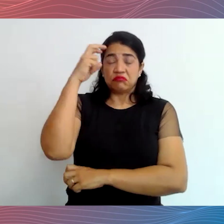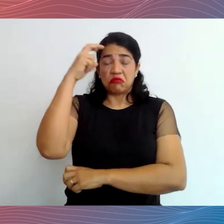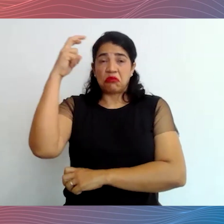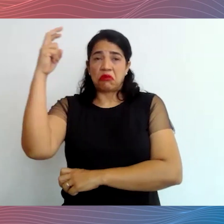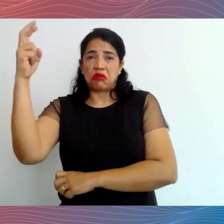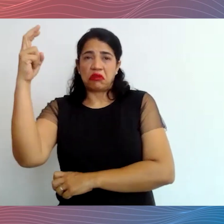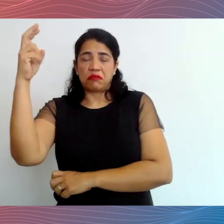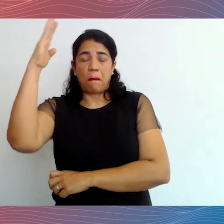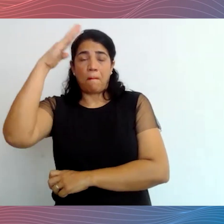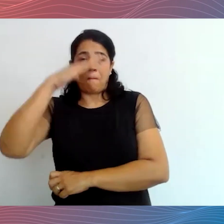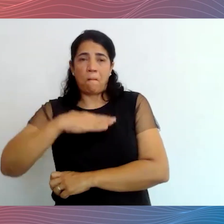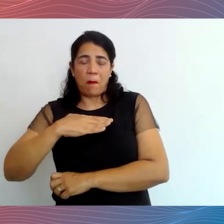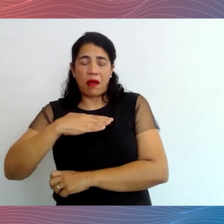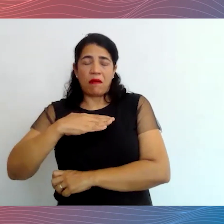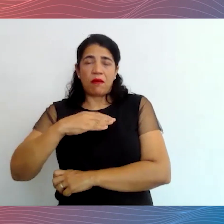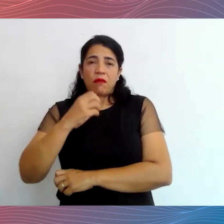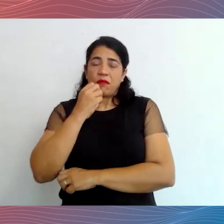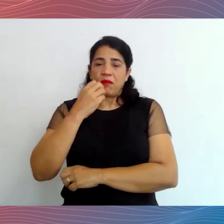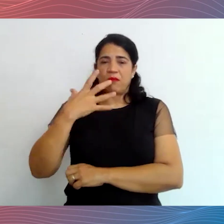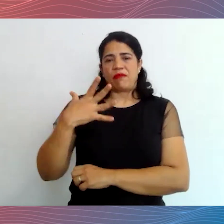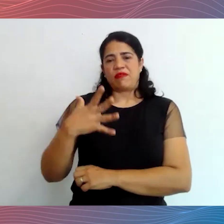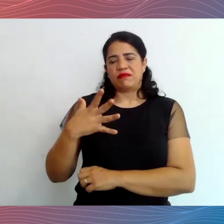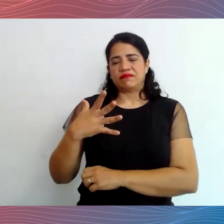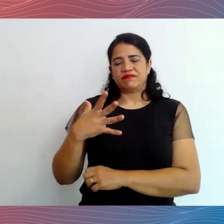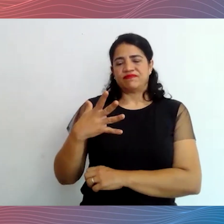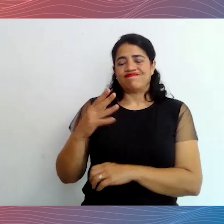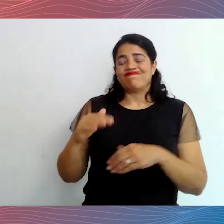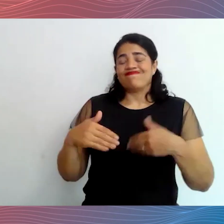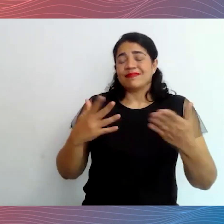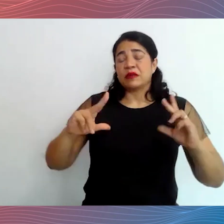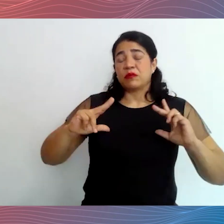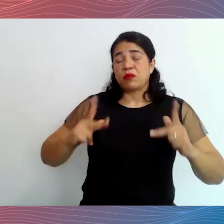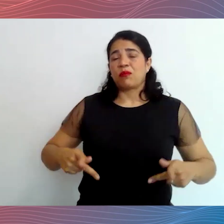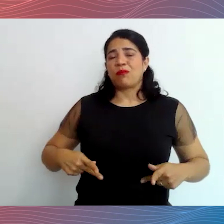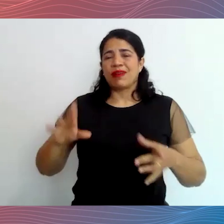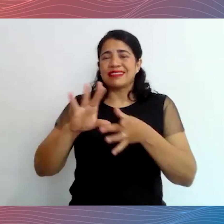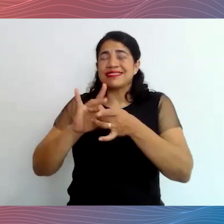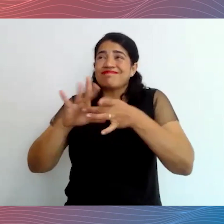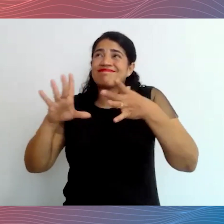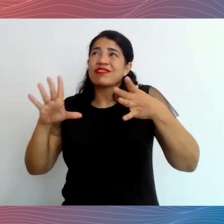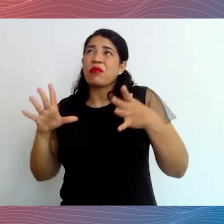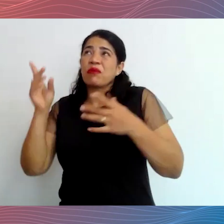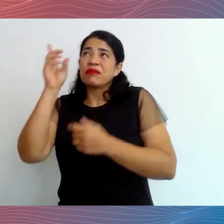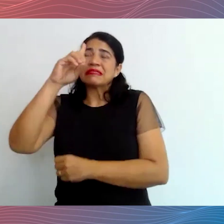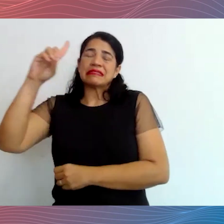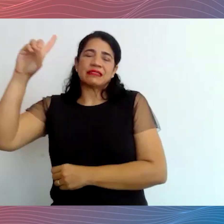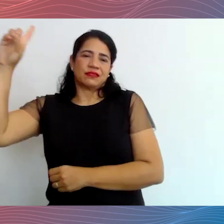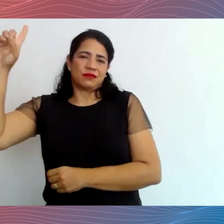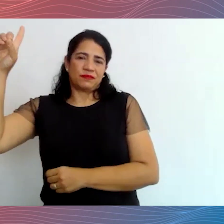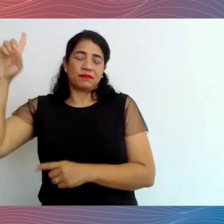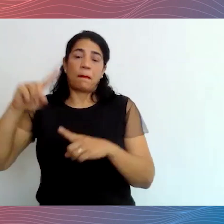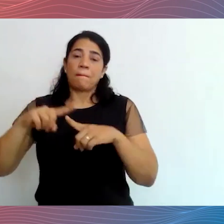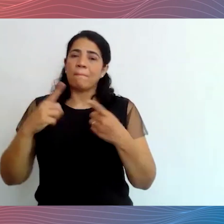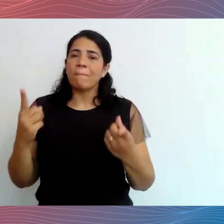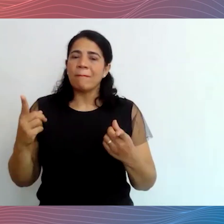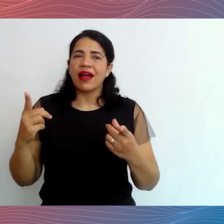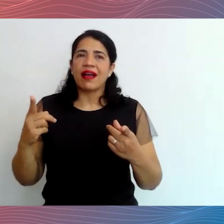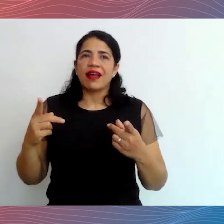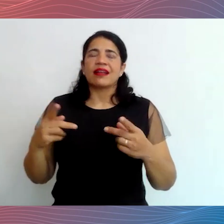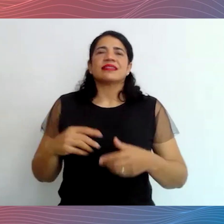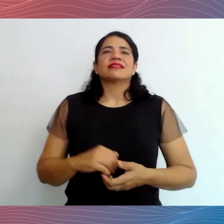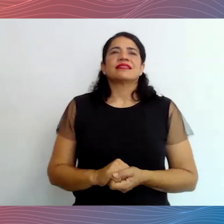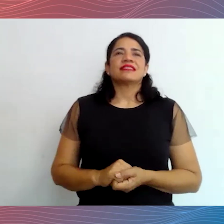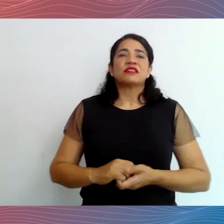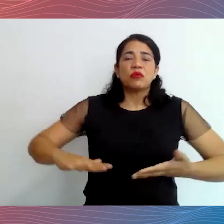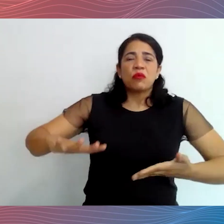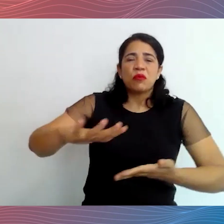nesse universo, só Deus é a verdade, só Deus é a própria realidade, porque antes de